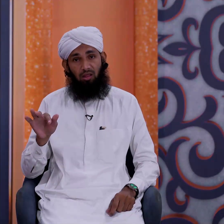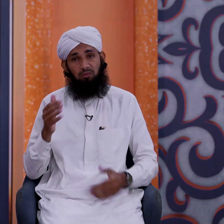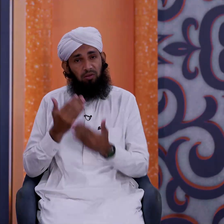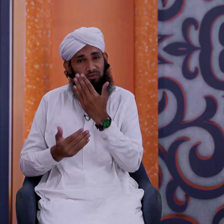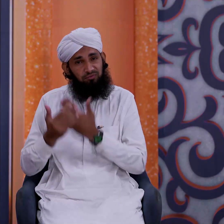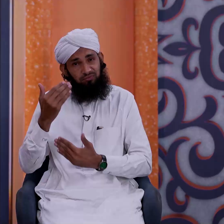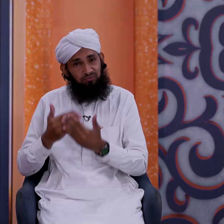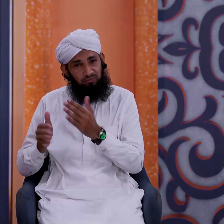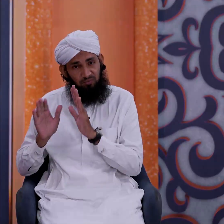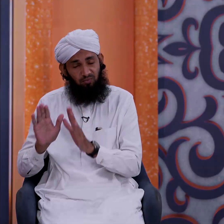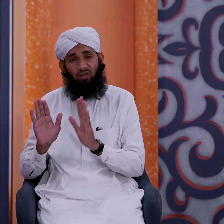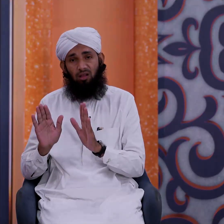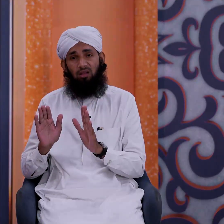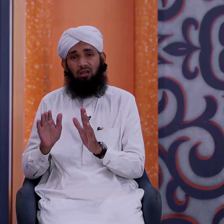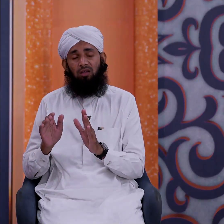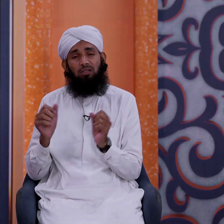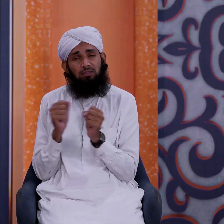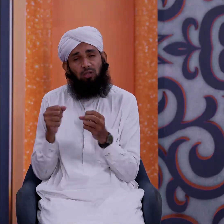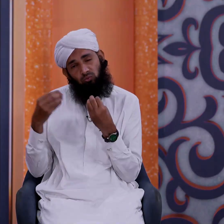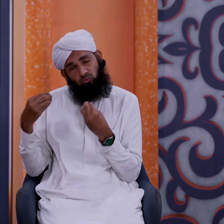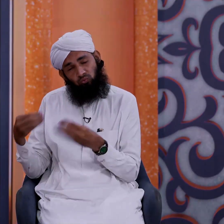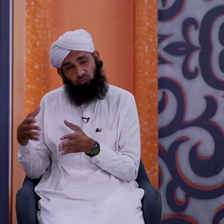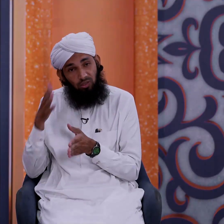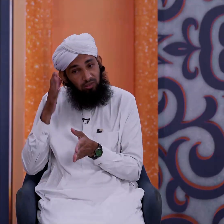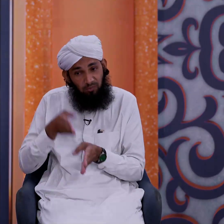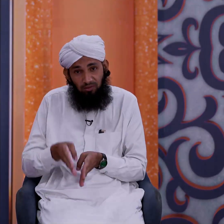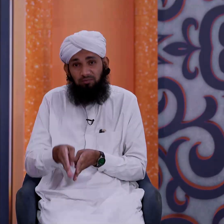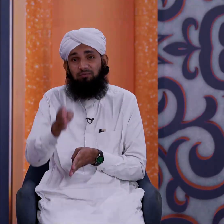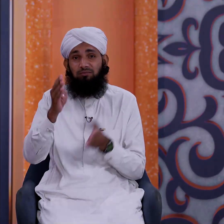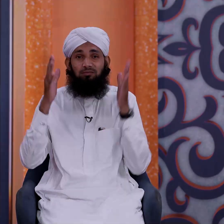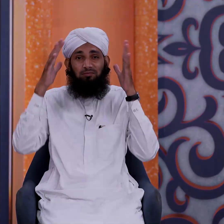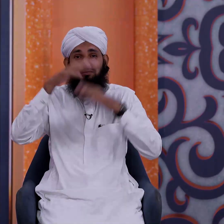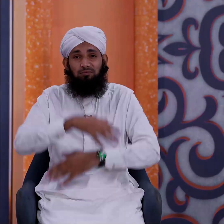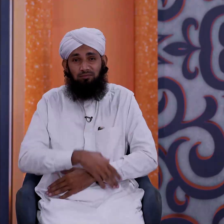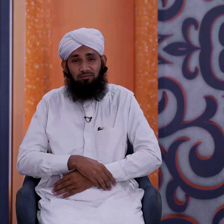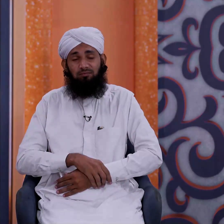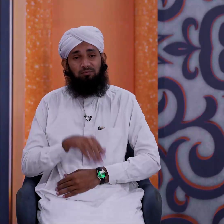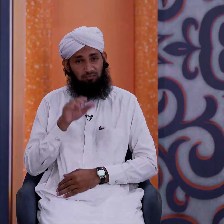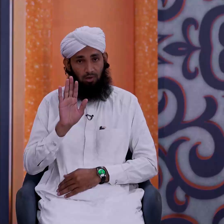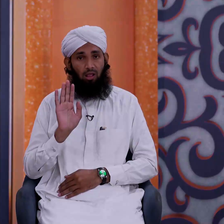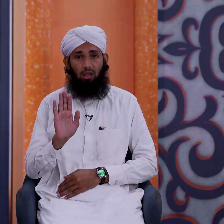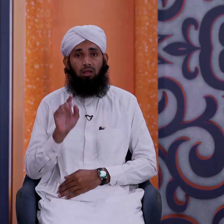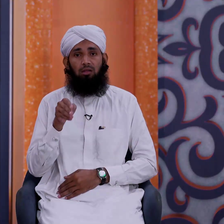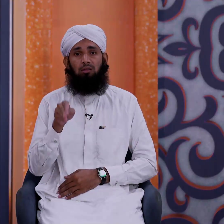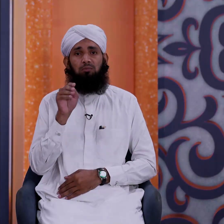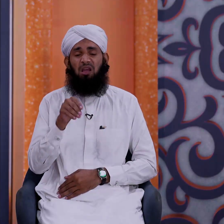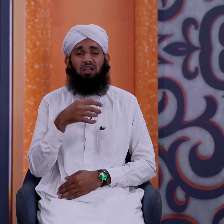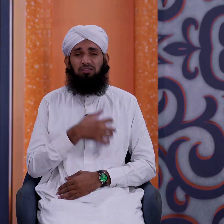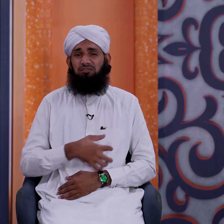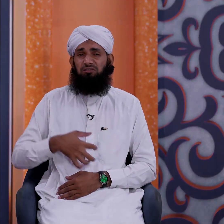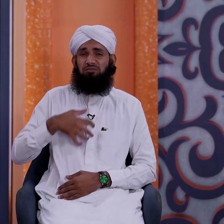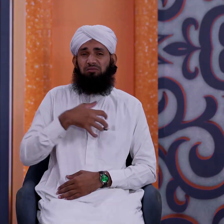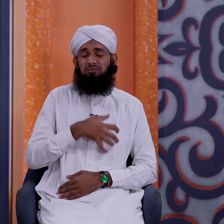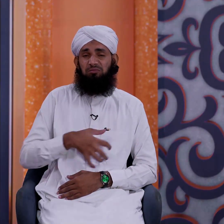ہے، اپنا بستر چھوڑتا ہے، سردیوں میں بستر چھوڑ دیتا ہے، وہ اللہ پاک کی عبادت کرتا ہے۔ ارے ایسی کون سی بیماری ہے کہ جو اس کی